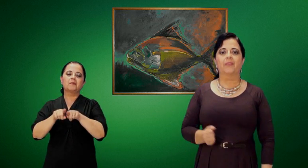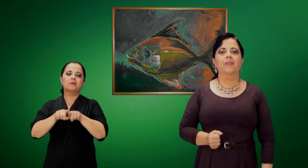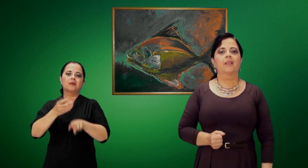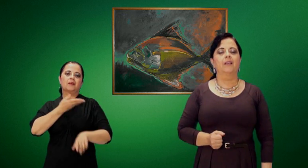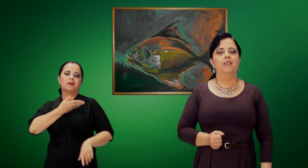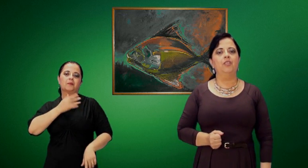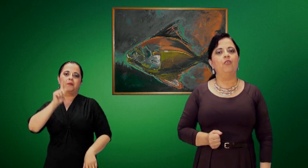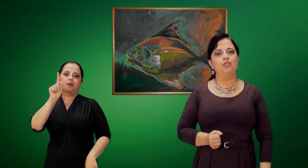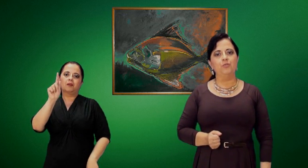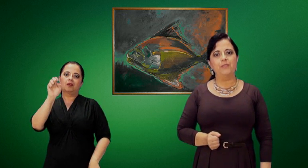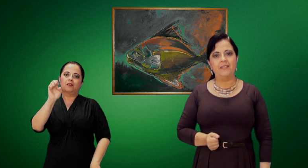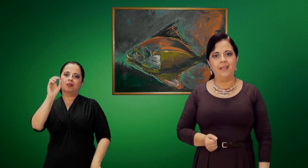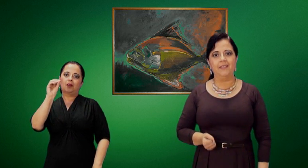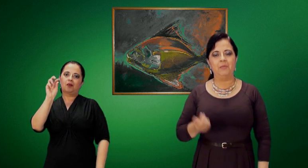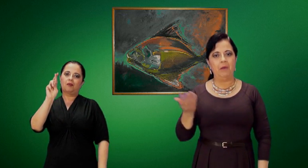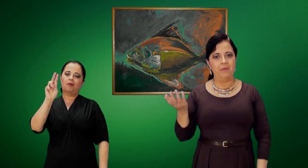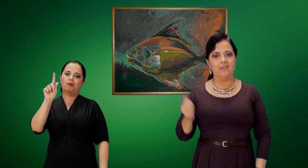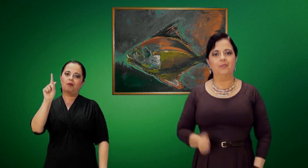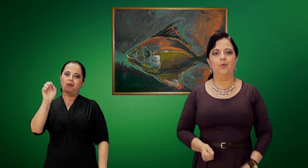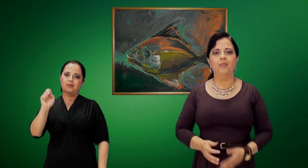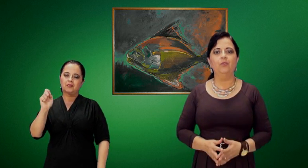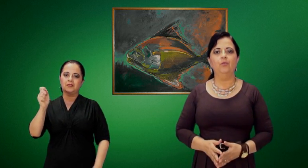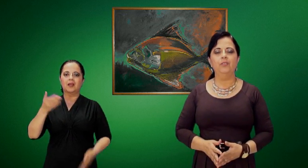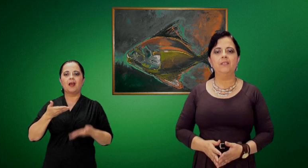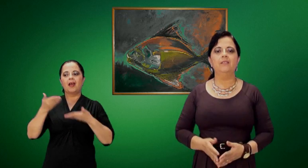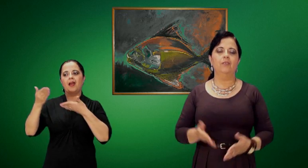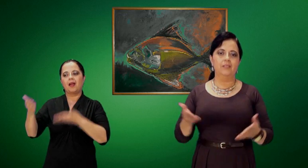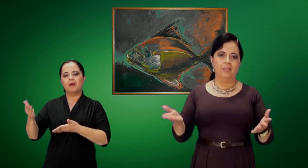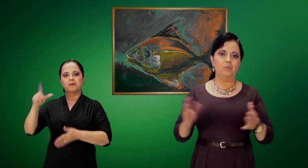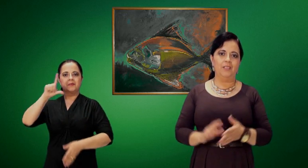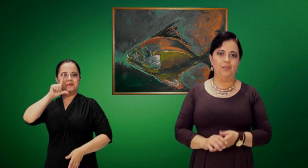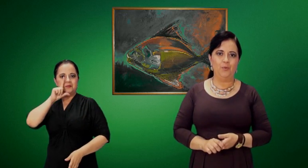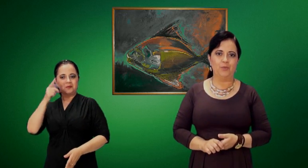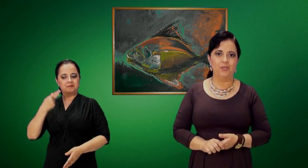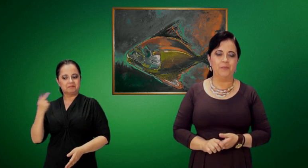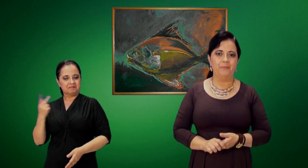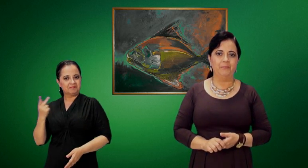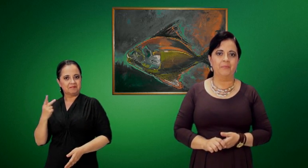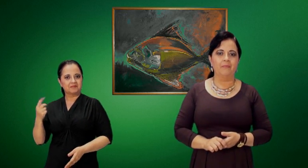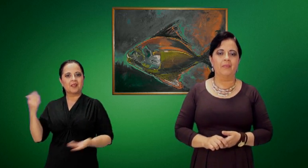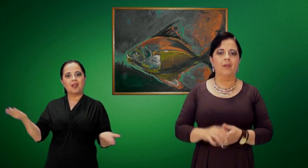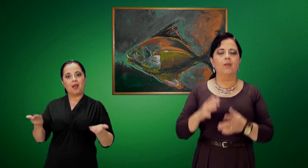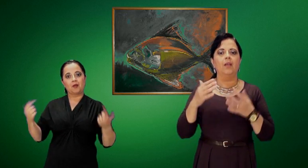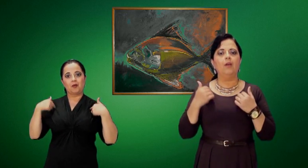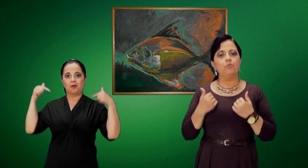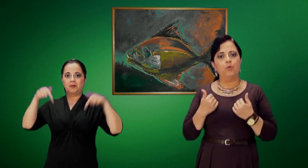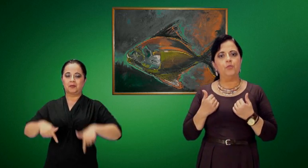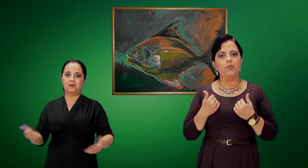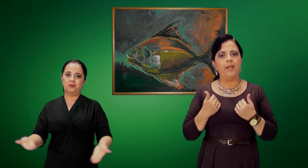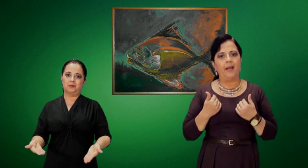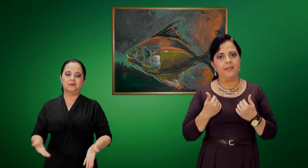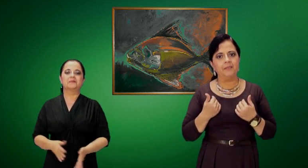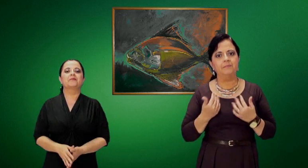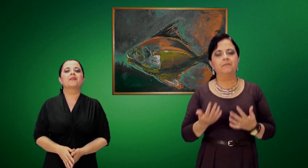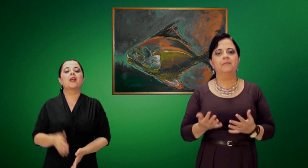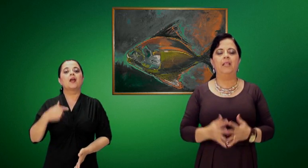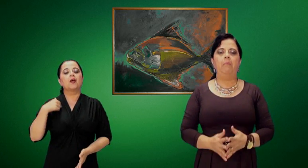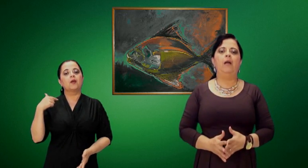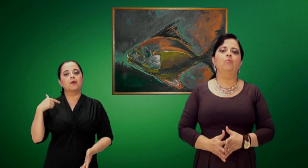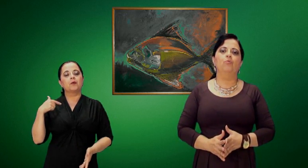amigo George Lucena, que me apresentou a Dolores, e nós estamos aqui hoje. Eu sou